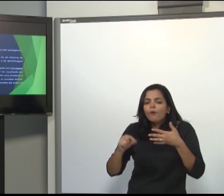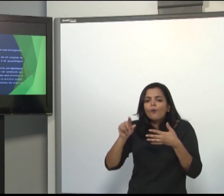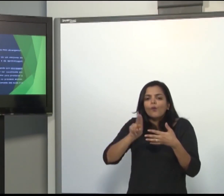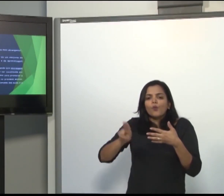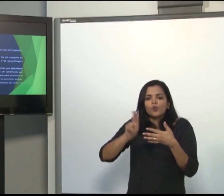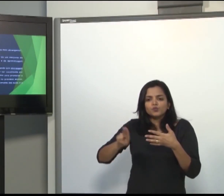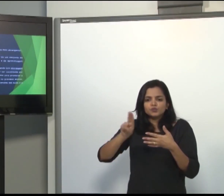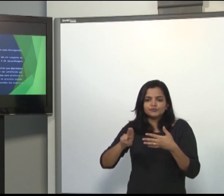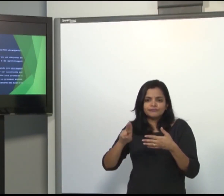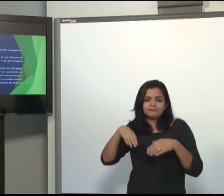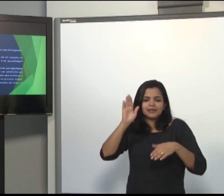ensinar.